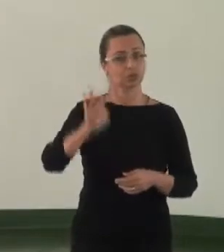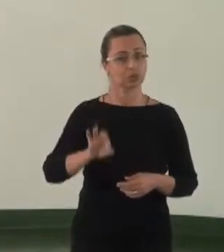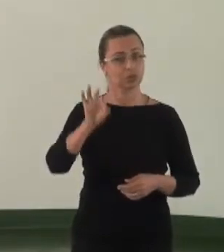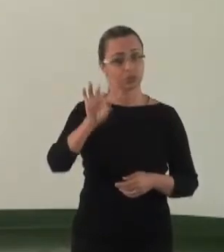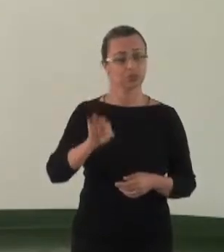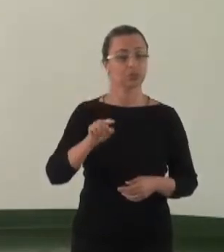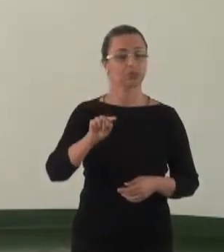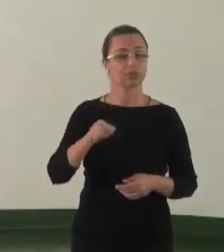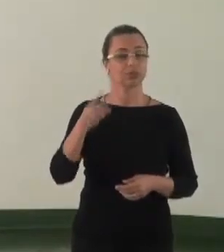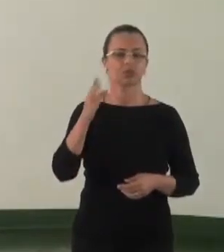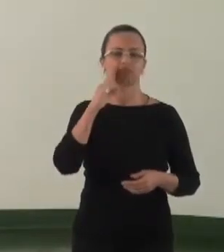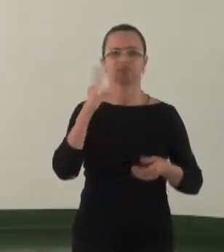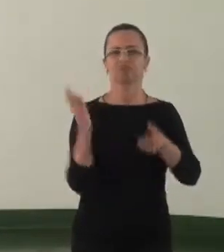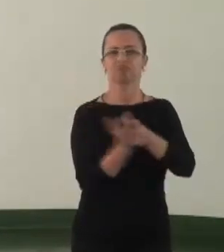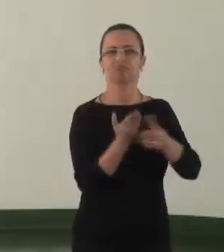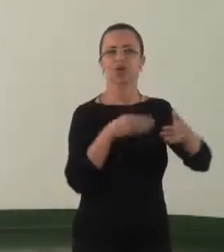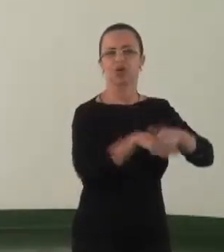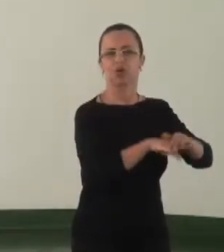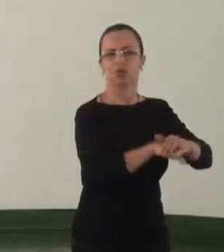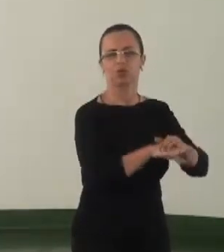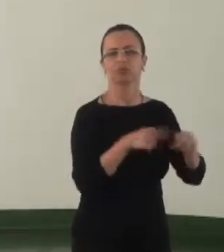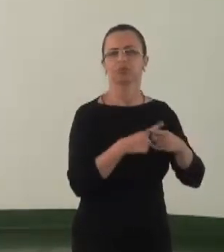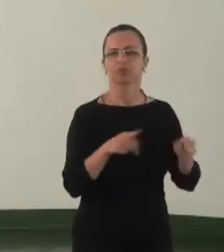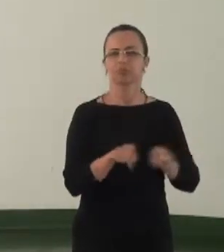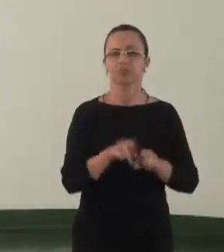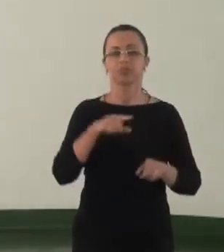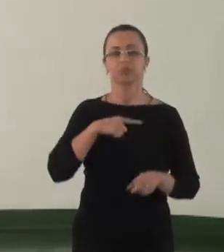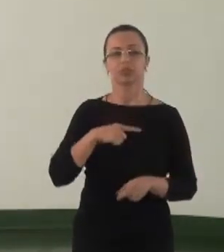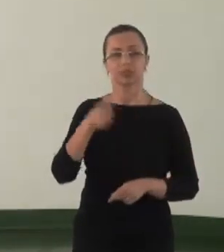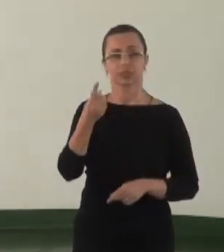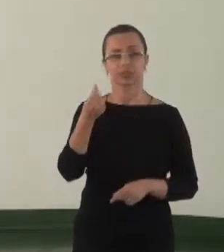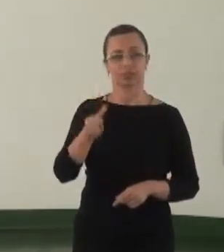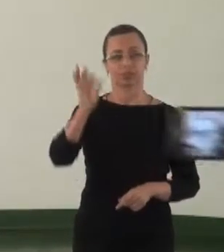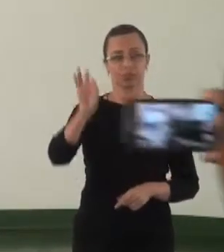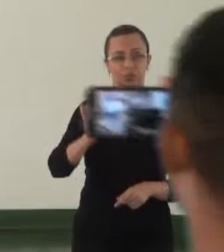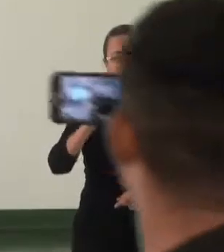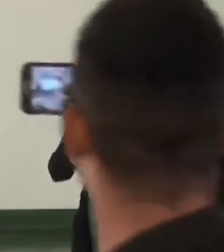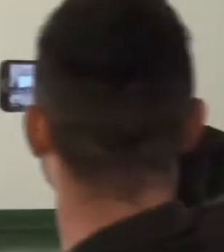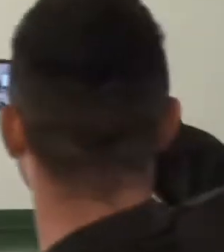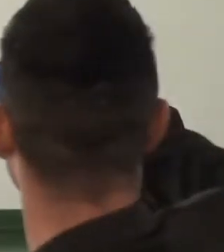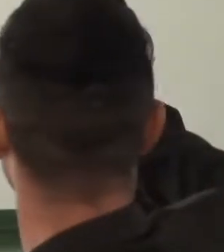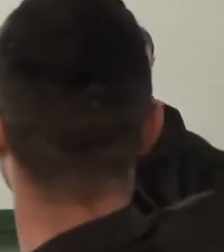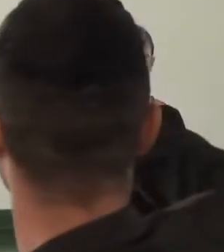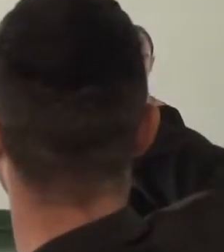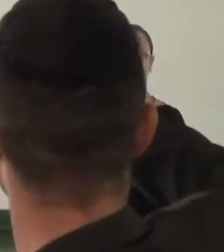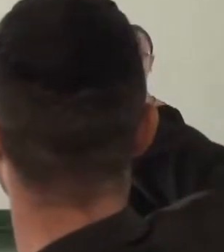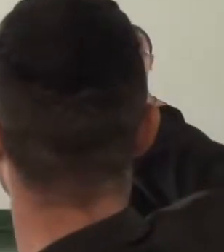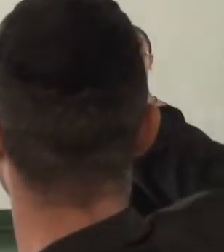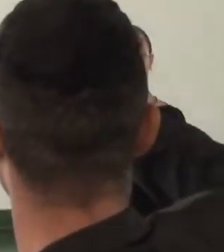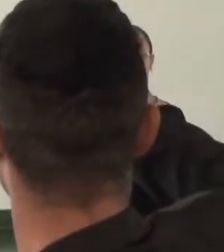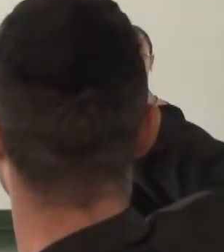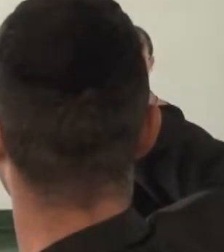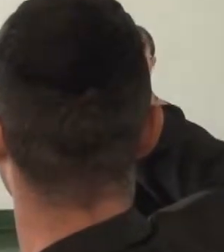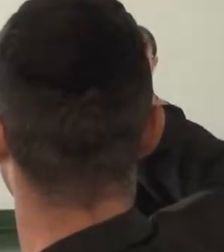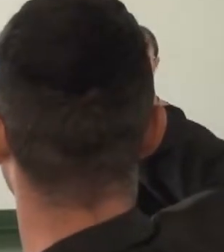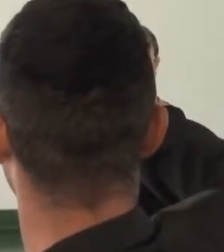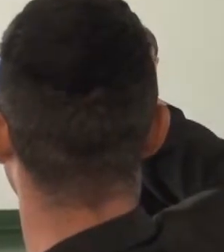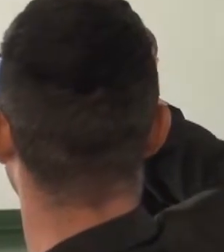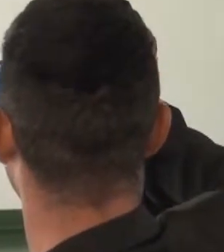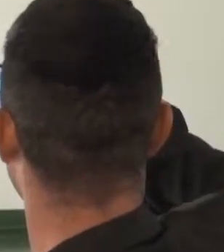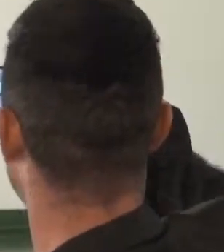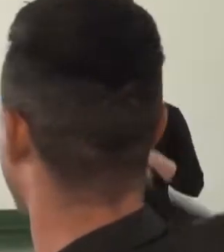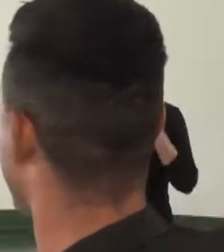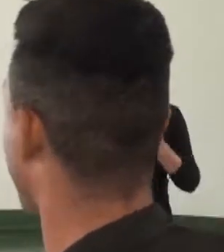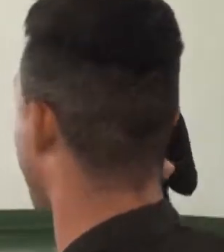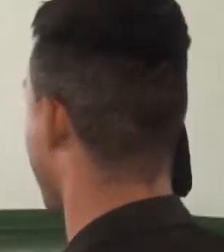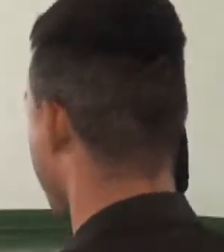57,3% foi pedido arquivamento pelo promotor de justiça. E 16% foi oferecido denúncia, conforme dispõe o Código de Processo